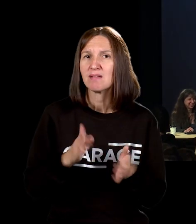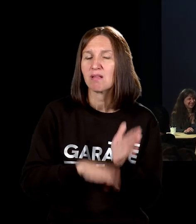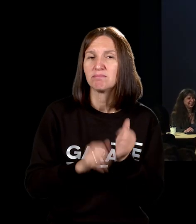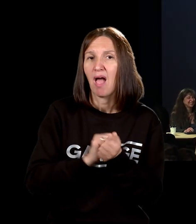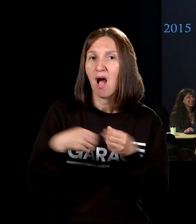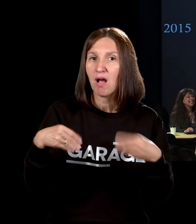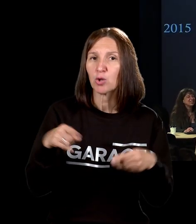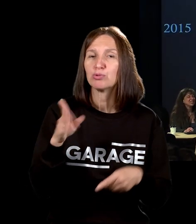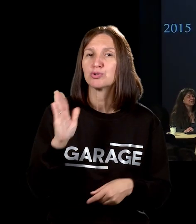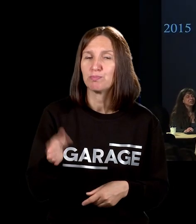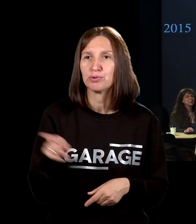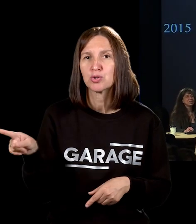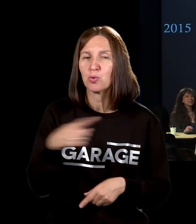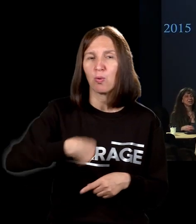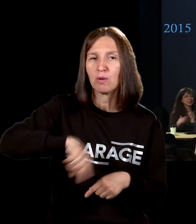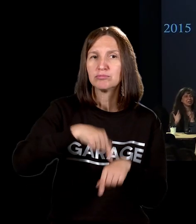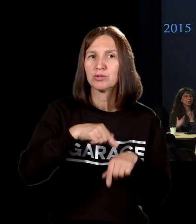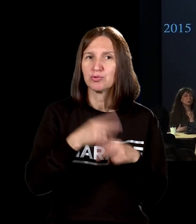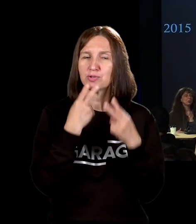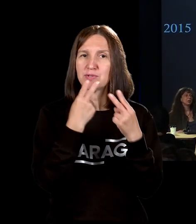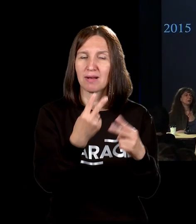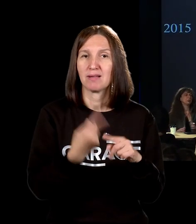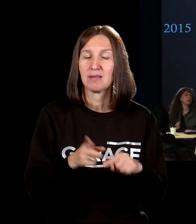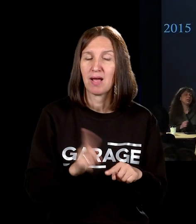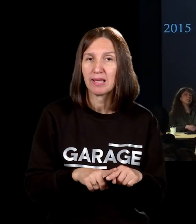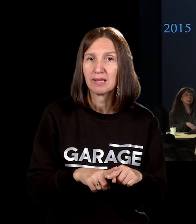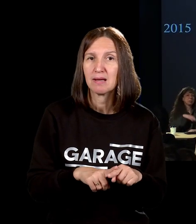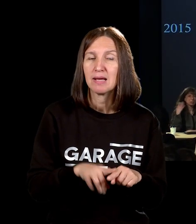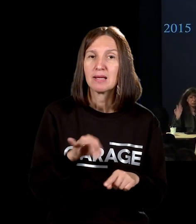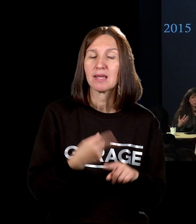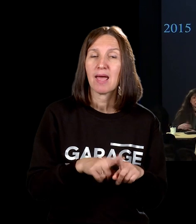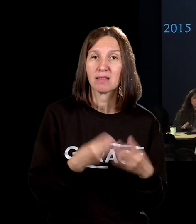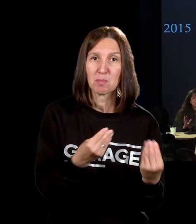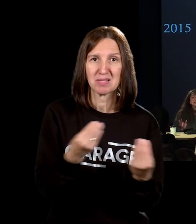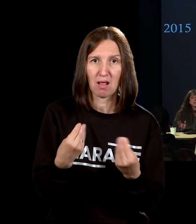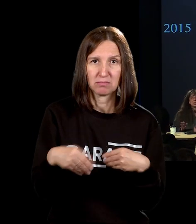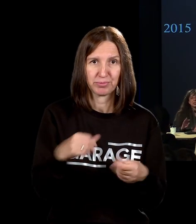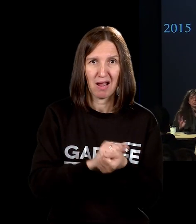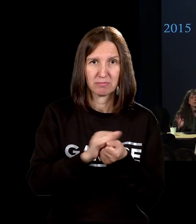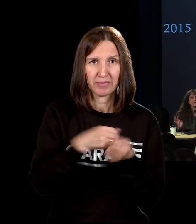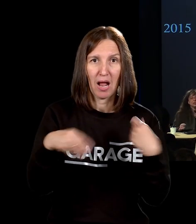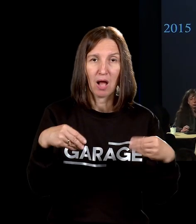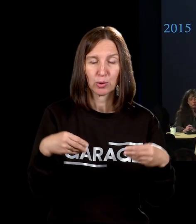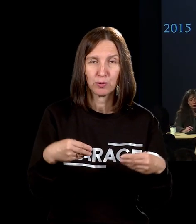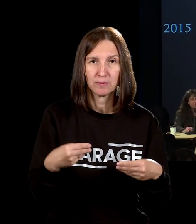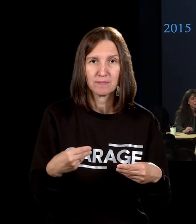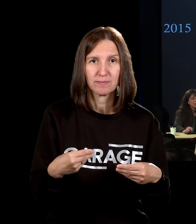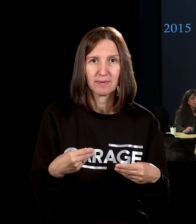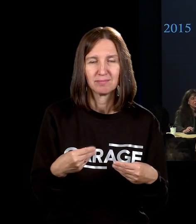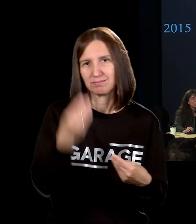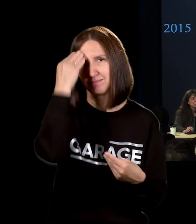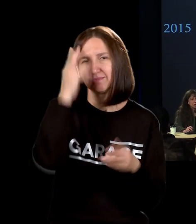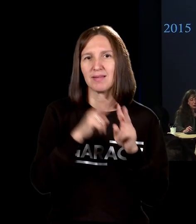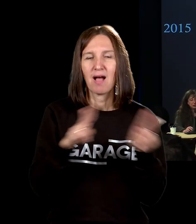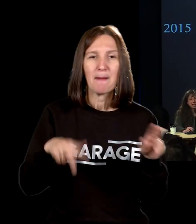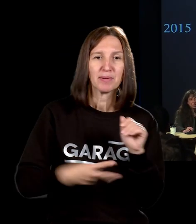почувствуете, глядя на это? И при этом этот материал, этот картонка, с которым они как бы детские такие вот вырезанные из бумаги